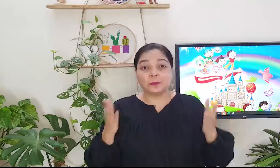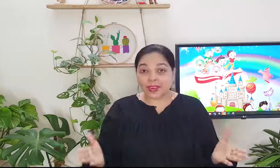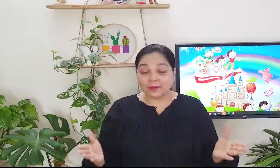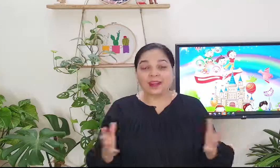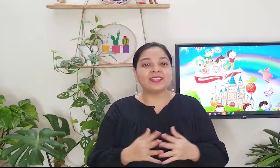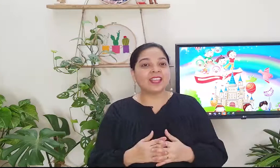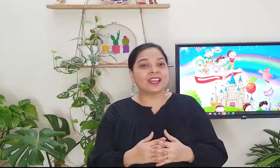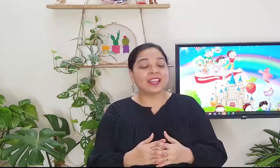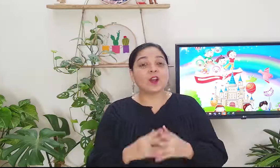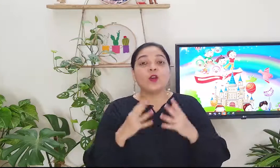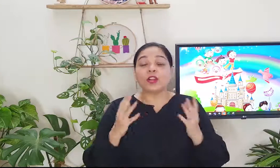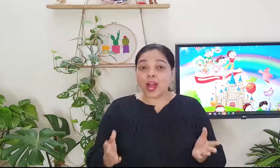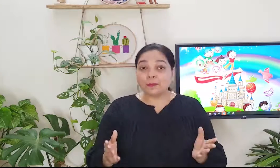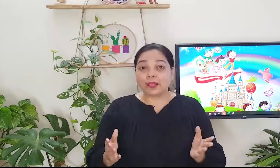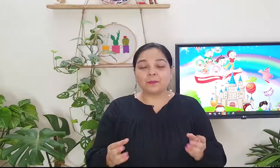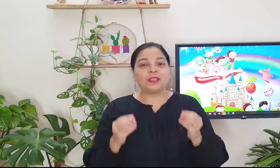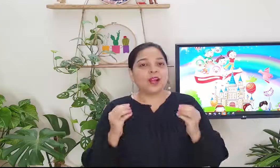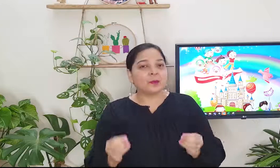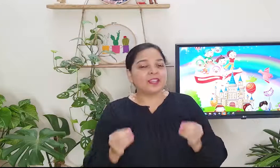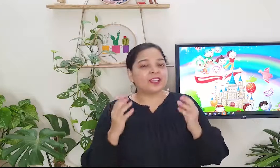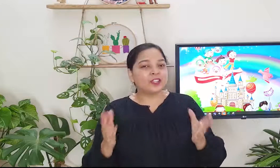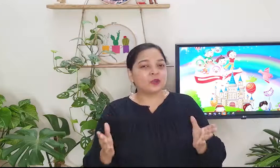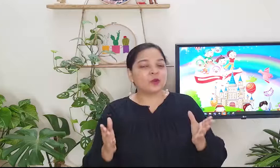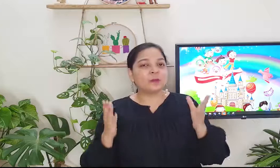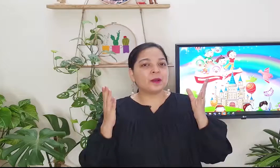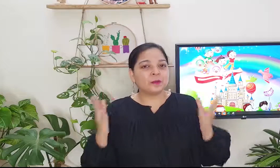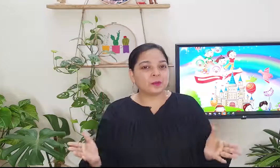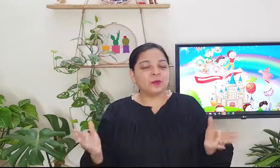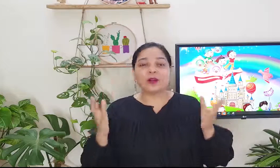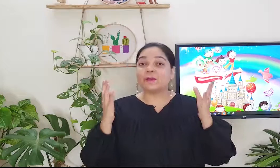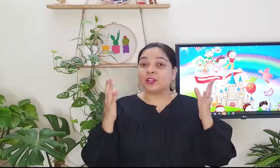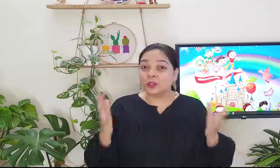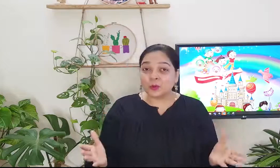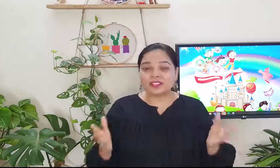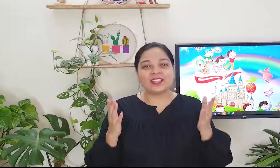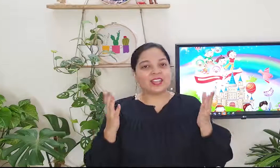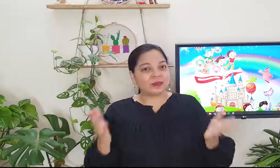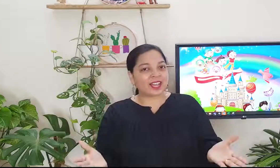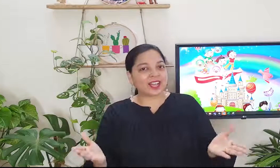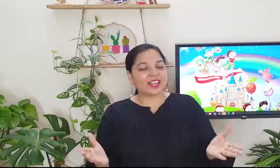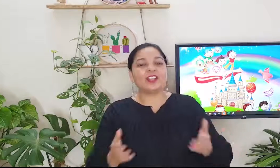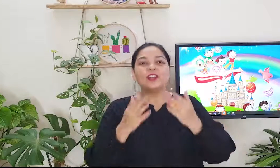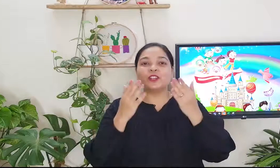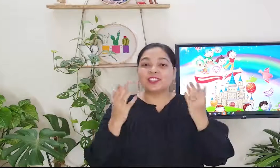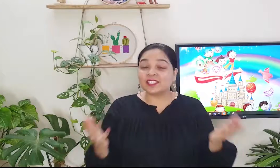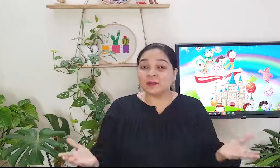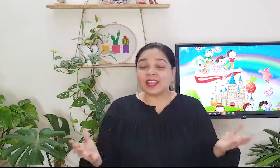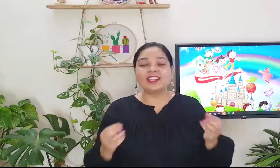প্রোগ্রাম প্রথমবার দেখছো আর এখনও যিশু খ্রিস্টকে প্রভু হিসাবে স্বীকার করো না, এখন তোমাদের সময়